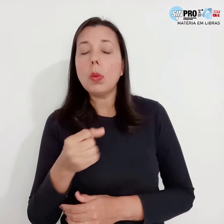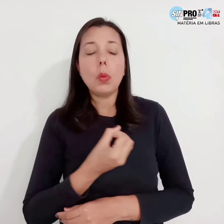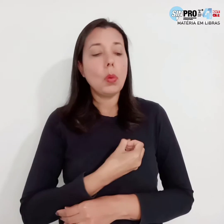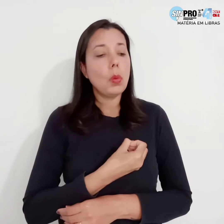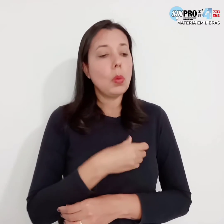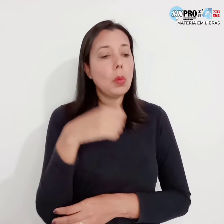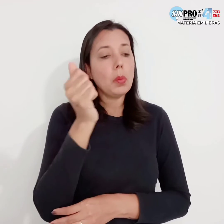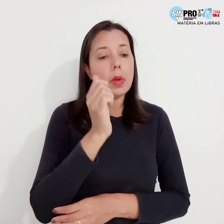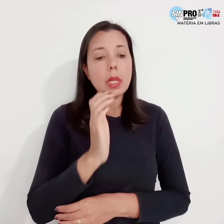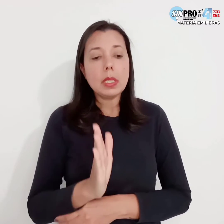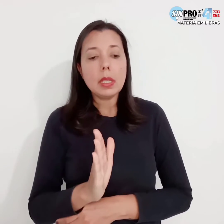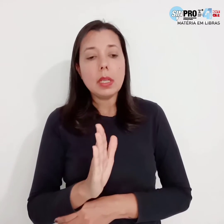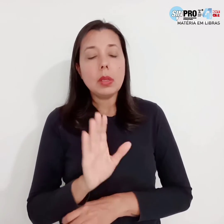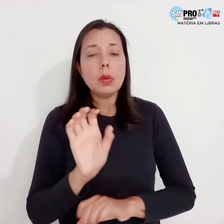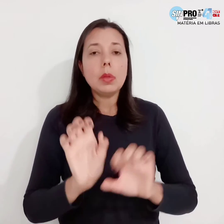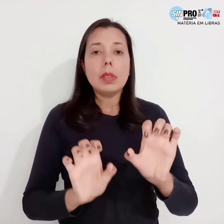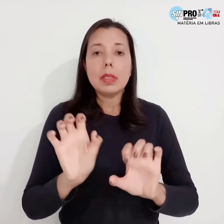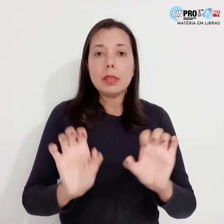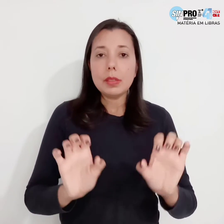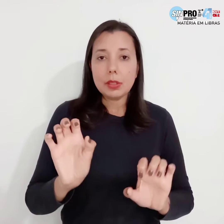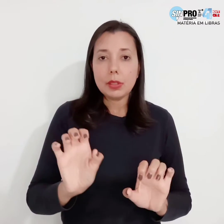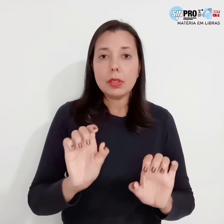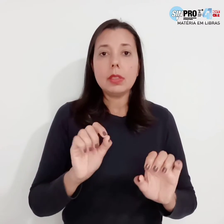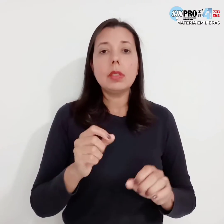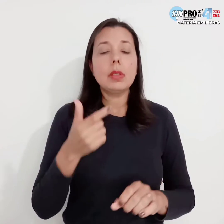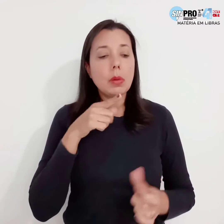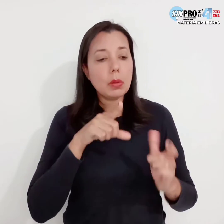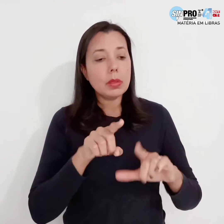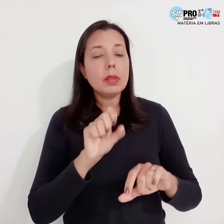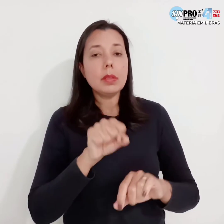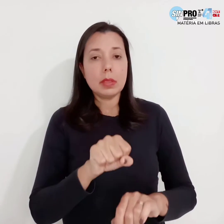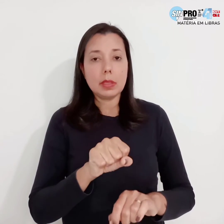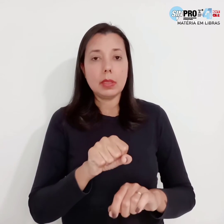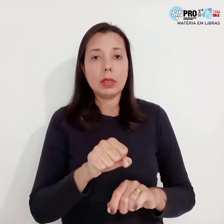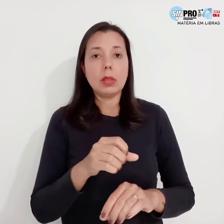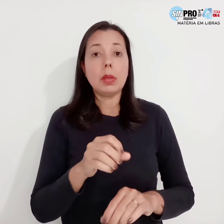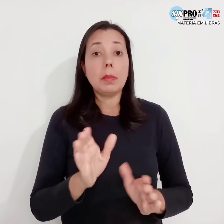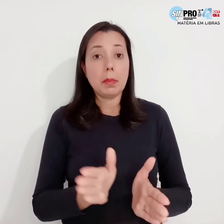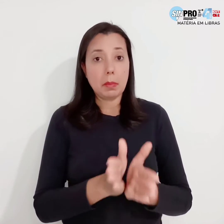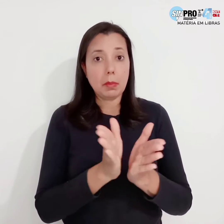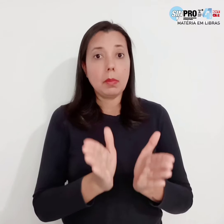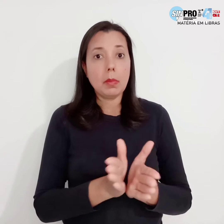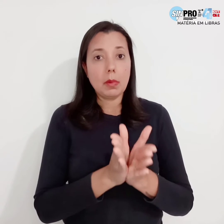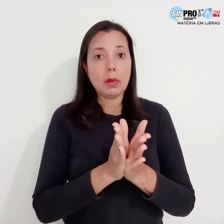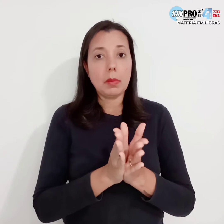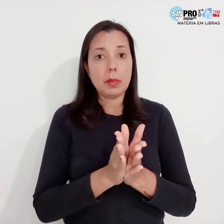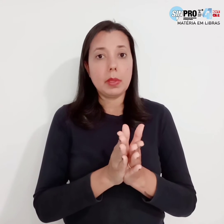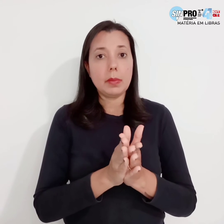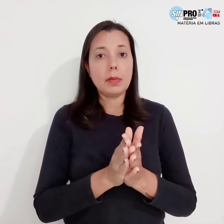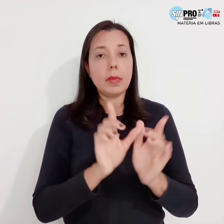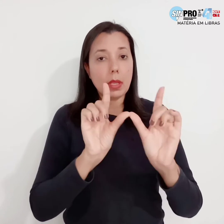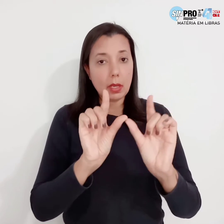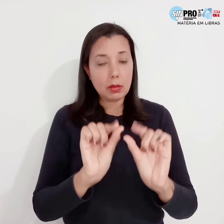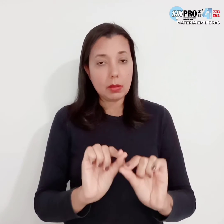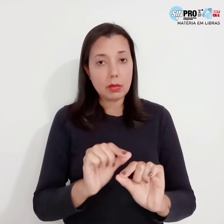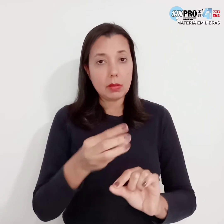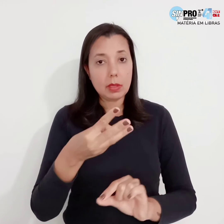brasileiros estatisticamente considerados como pobres se reduziu de 3